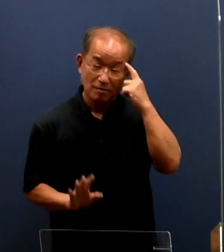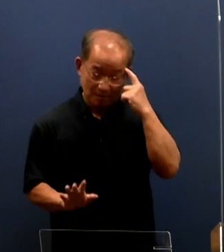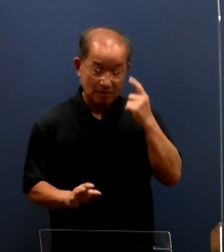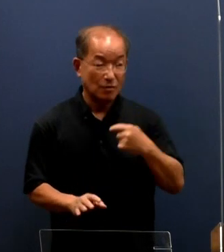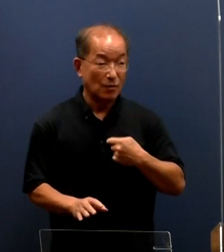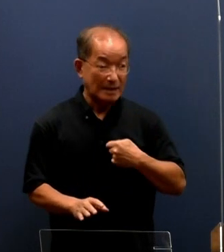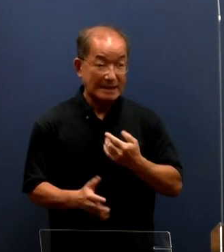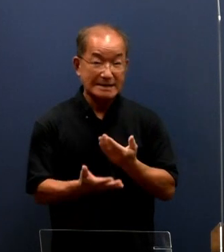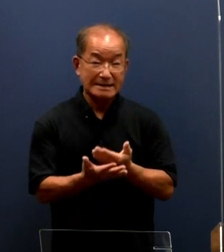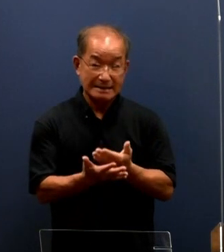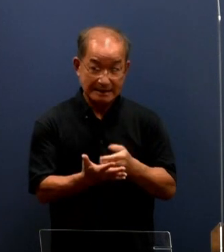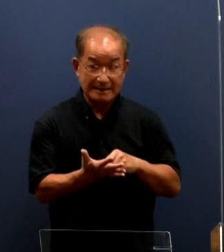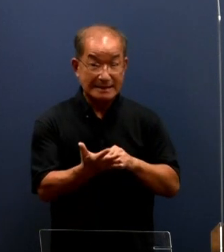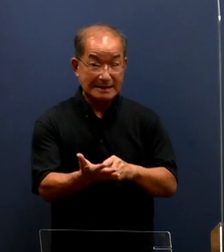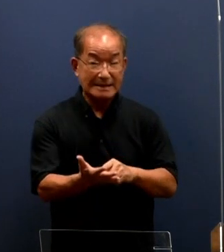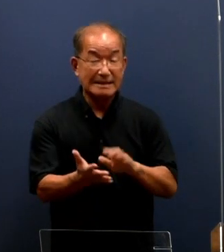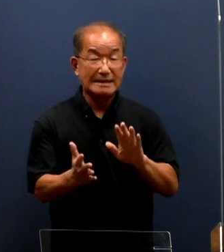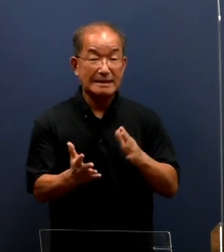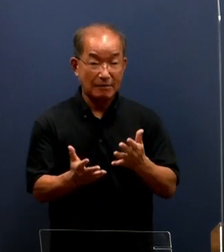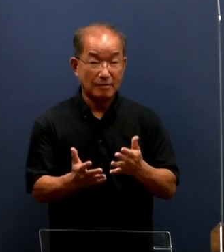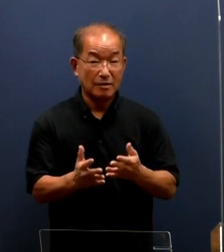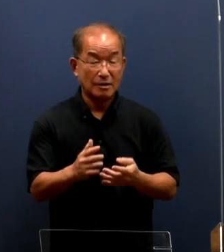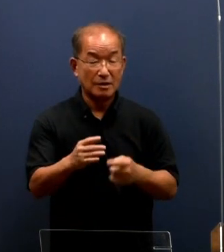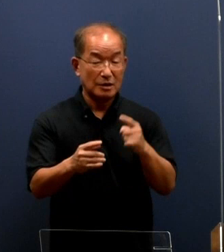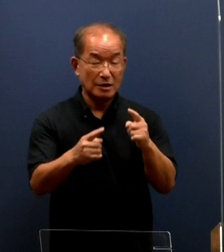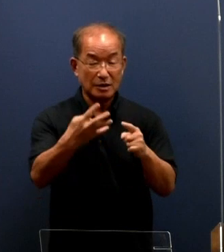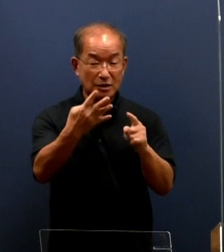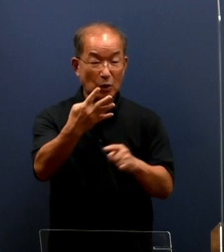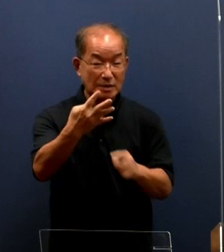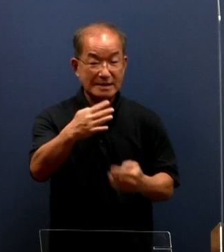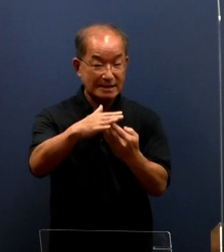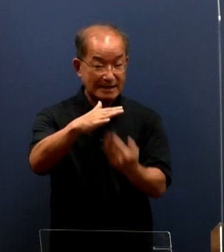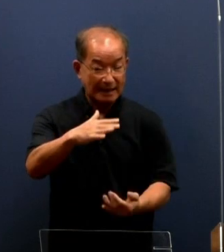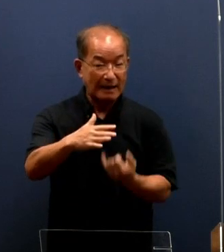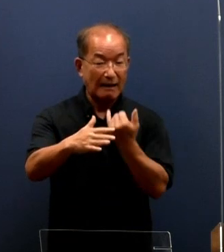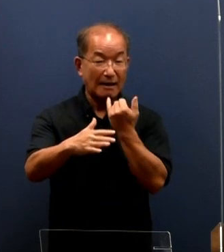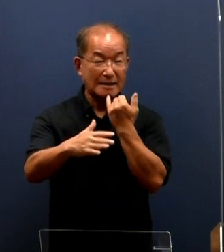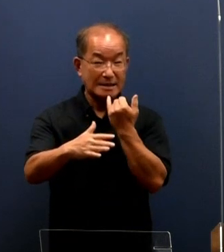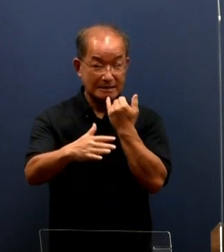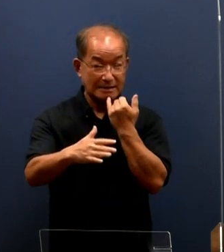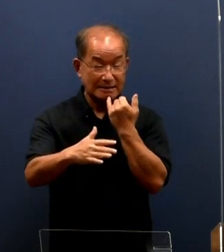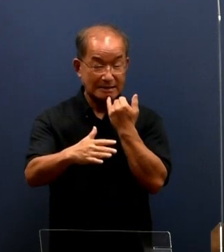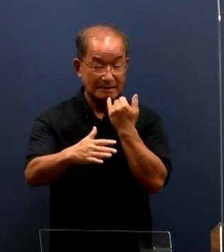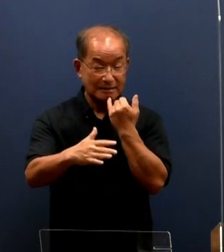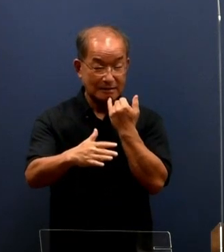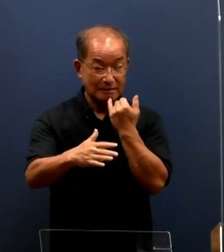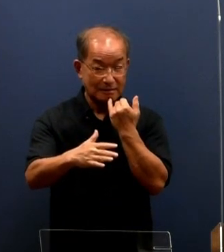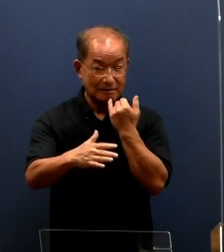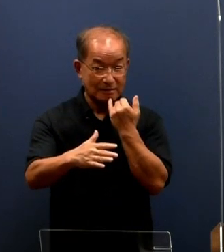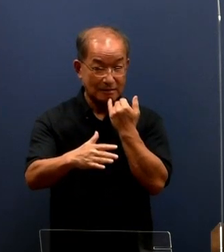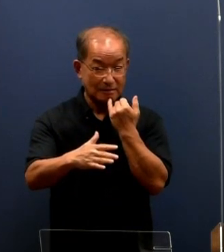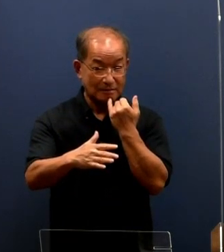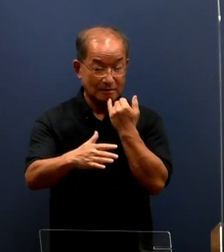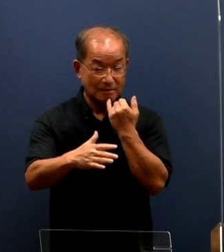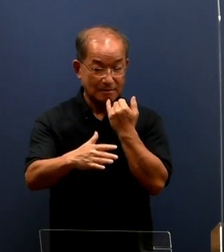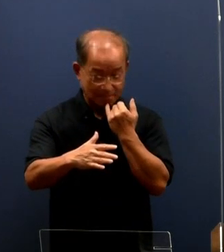私が言わなくてもそもそも4人以下だったらいいということですら甘いと思われている方がたくさんお